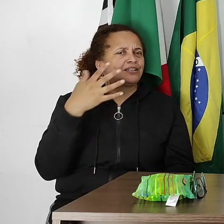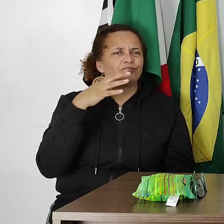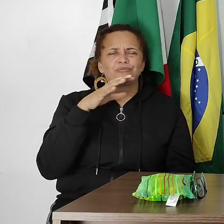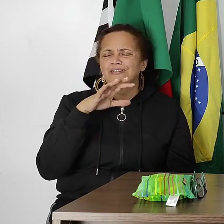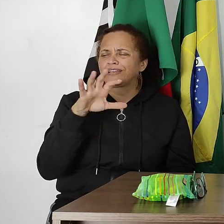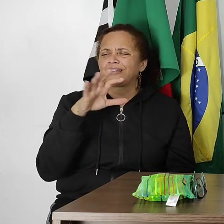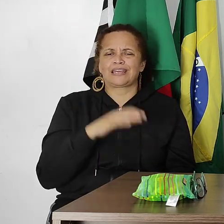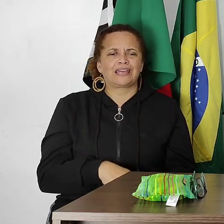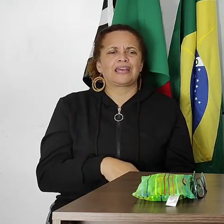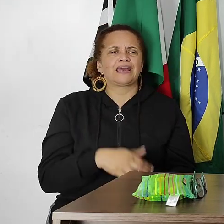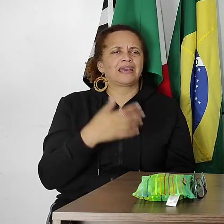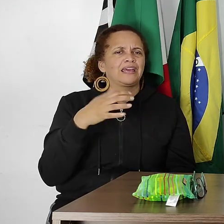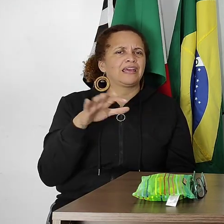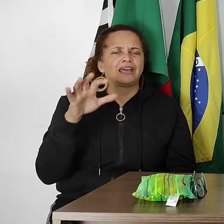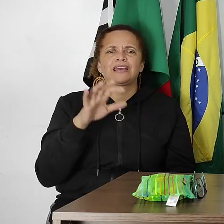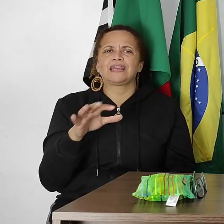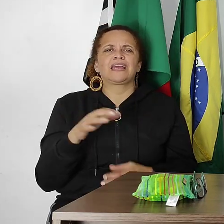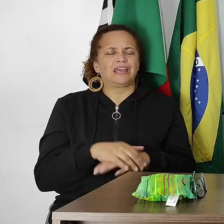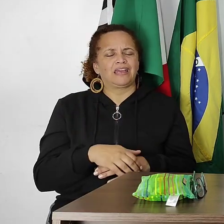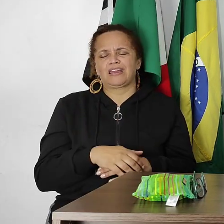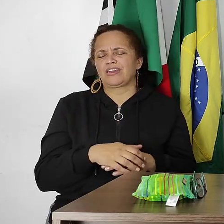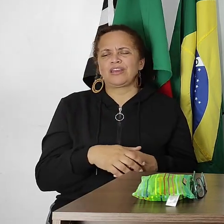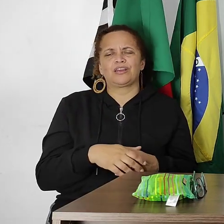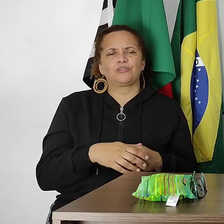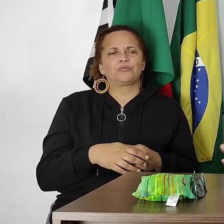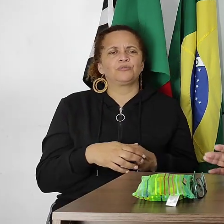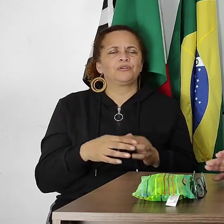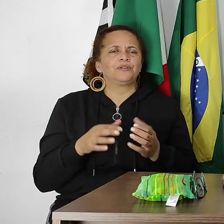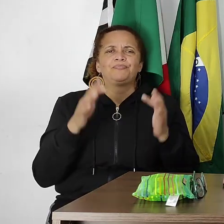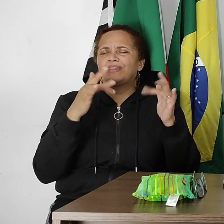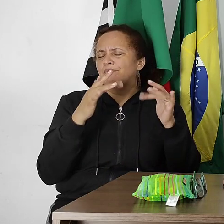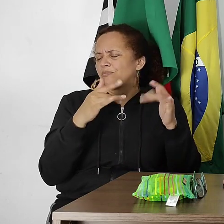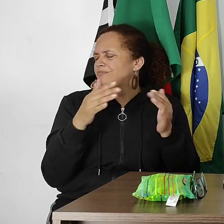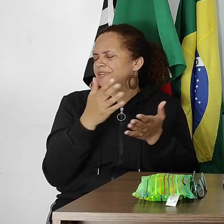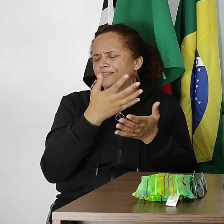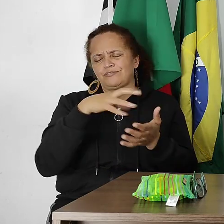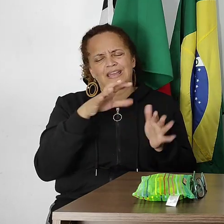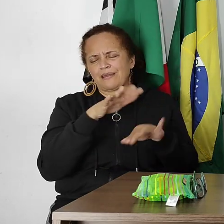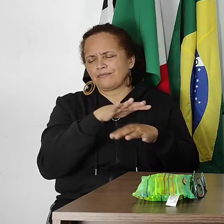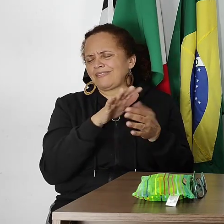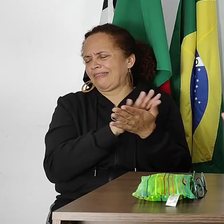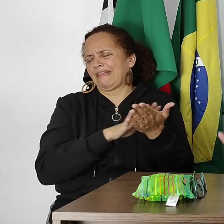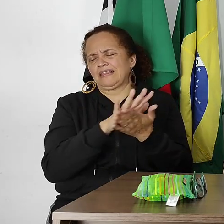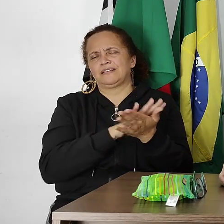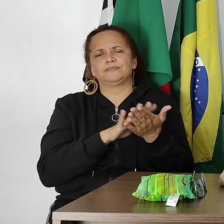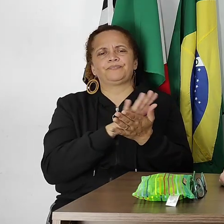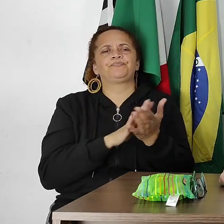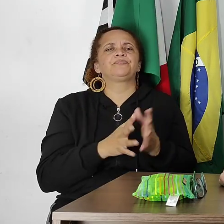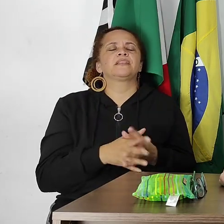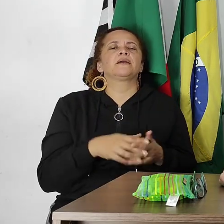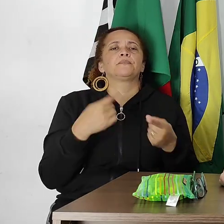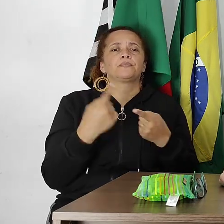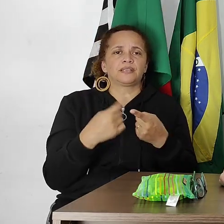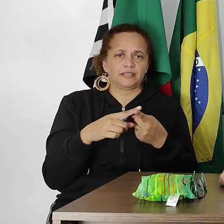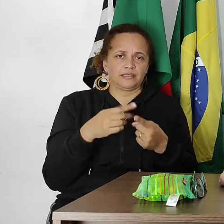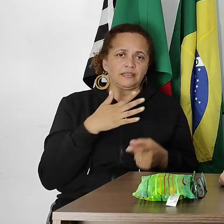família com a minha irmã, sofrendo com meu cunhado. Eu falei, não quero mais saber. Não quero mais saber. Aí, se passar o